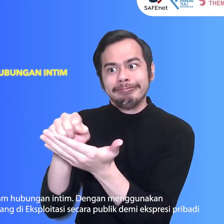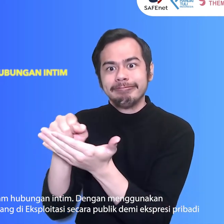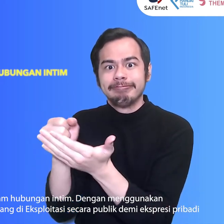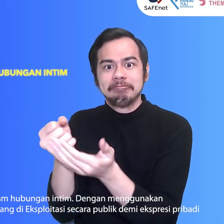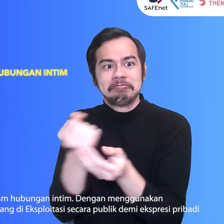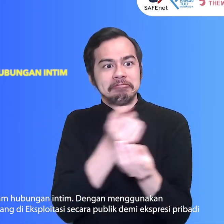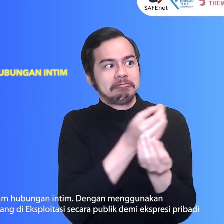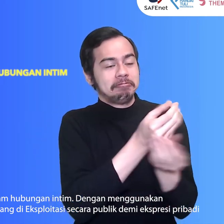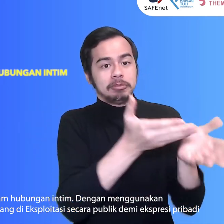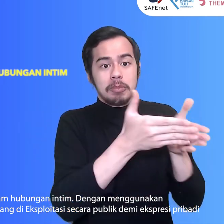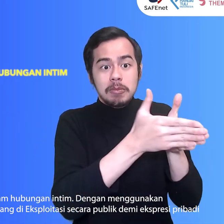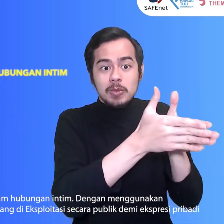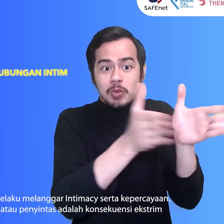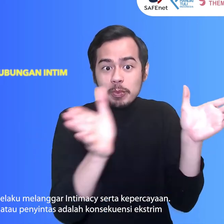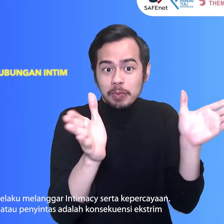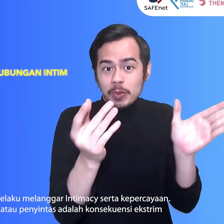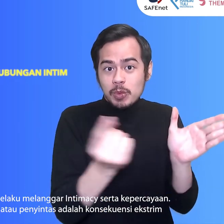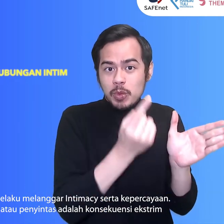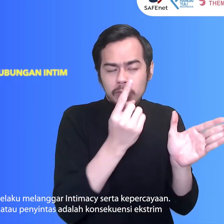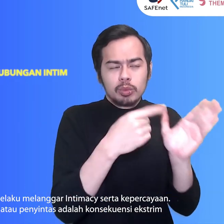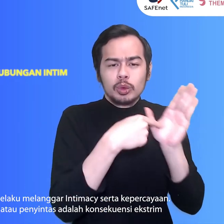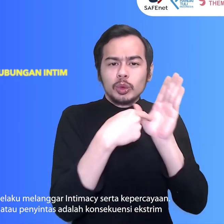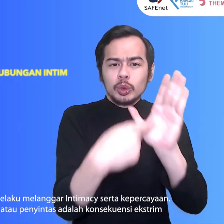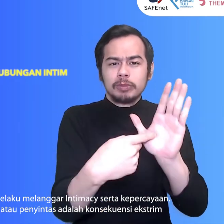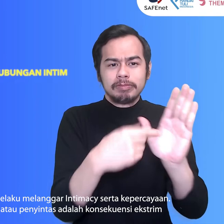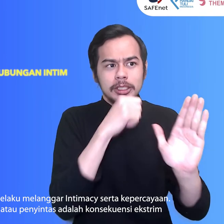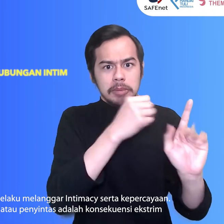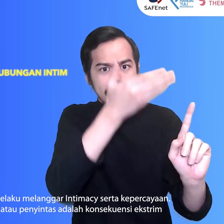pribadi dan mengorbankan pihak lain